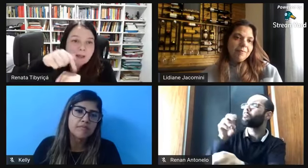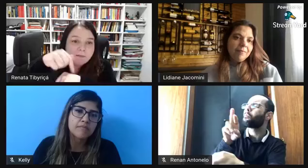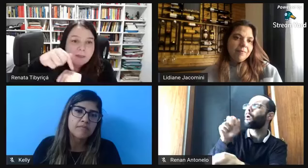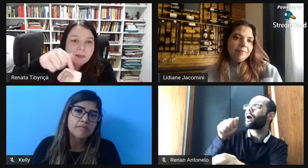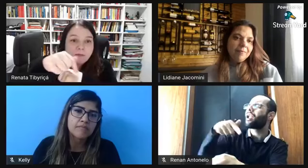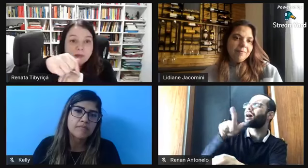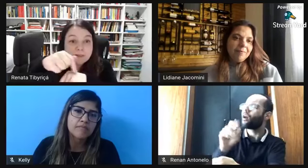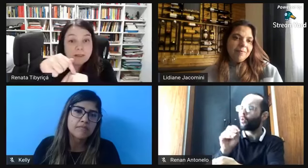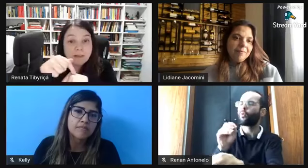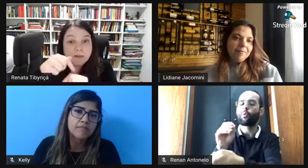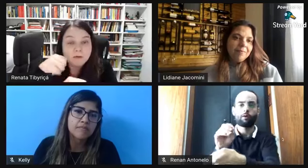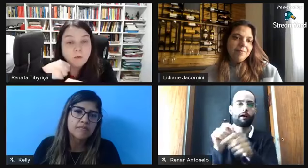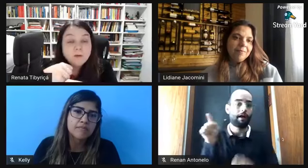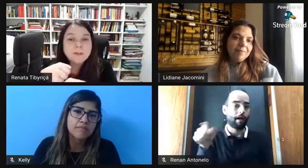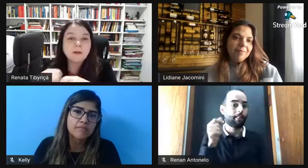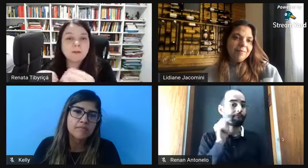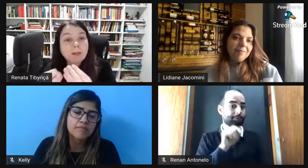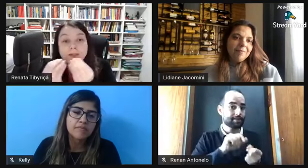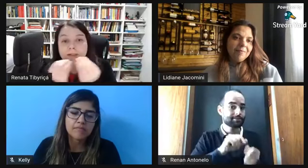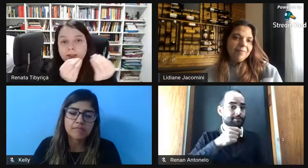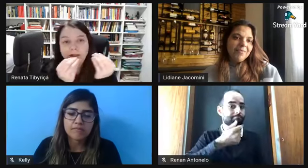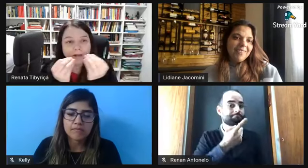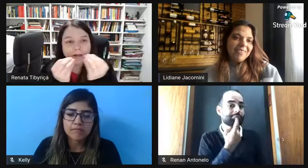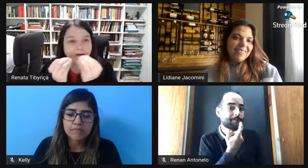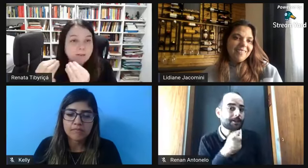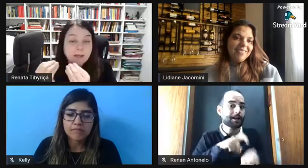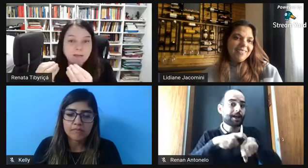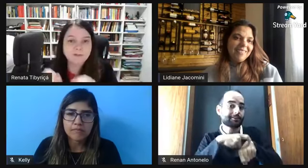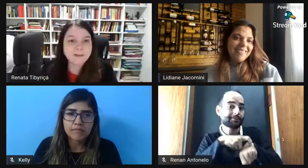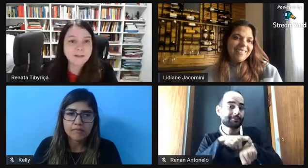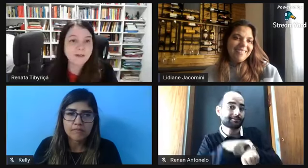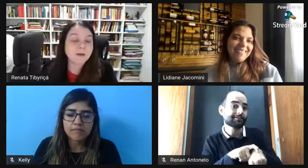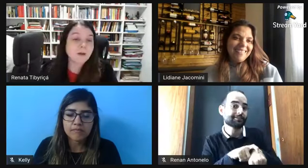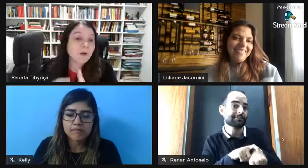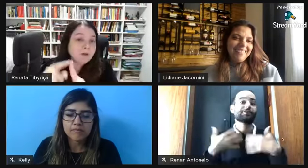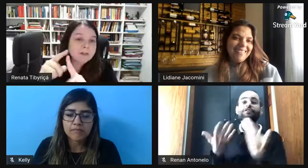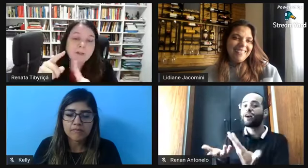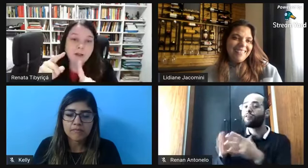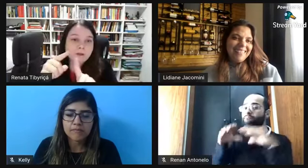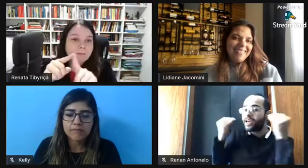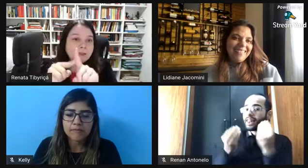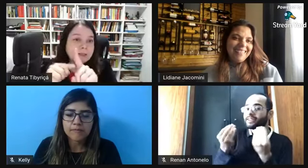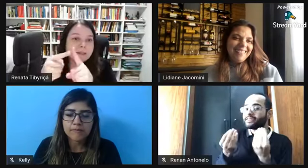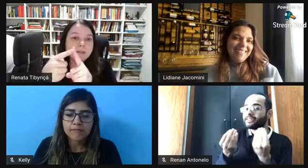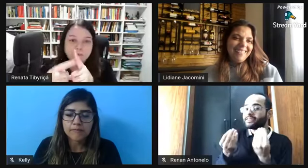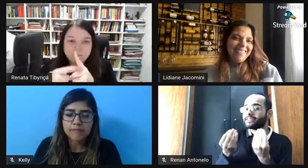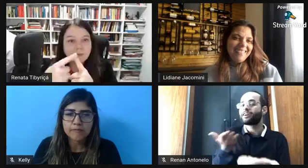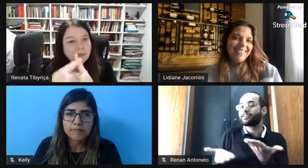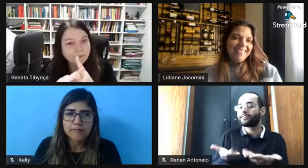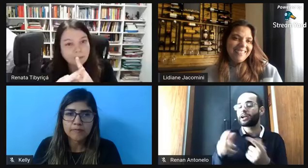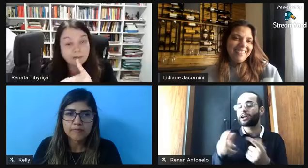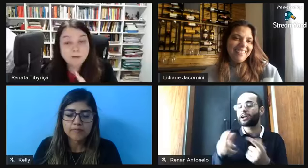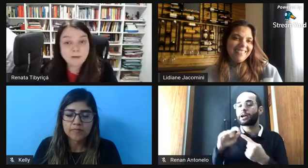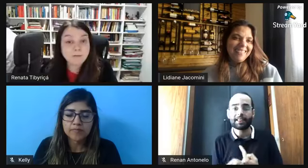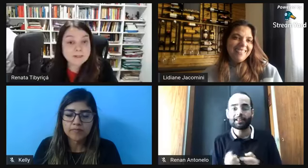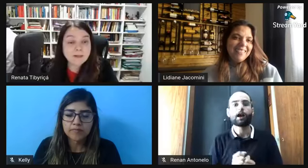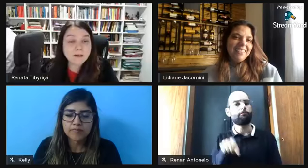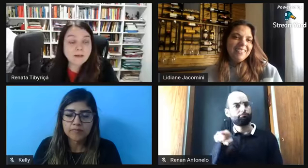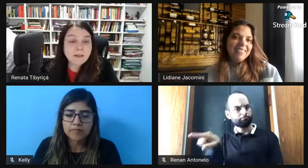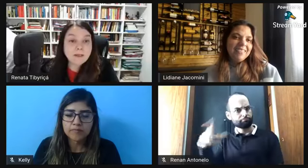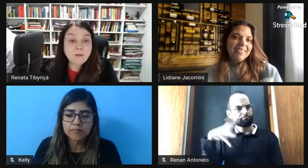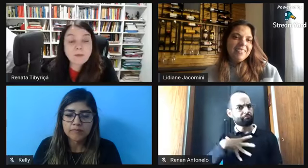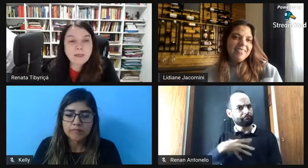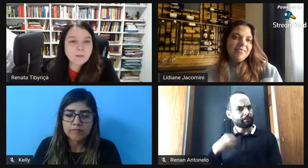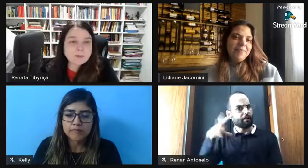aí ela vinha e fazia. Qual é o sinal da melancia? E ela fazia. Qual é o sinal da banana? E ela vinha e